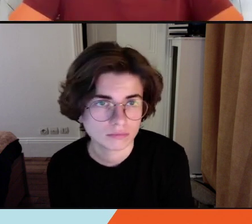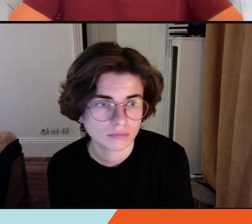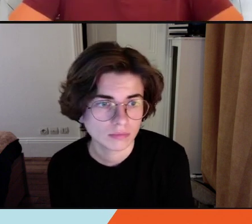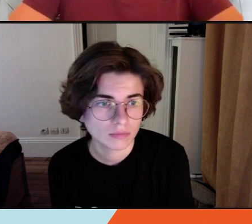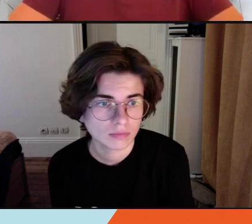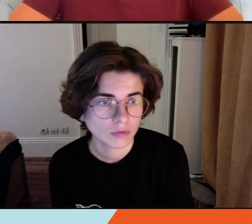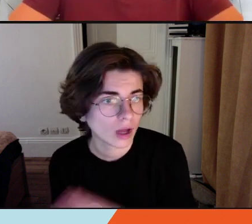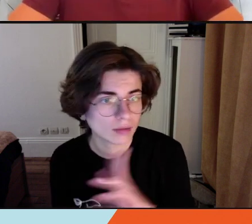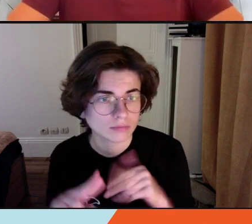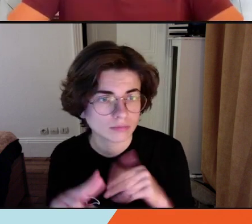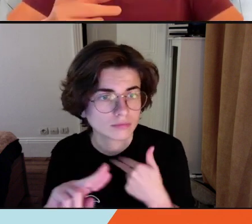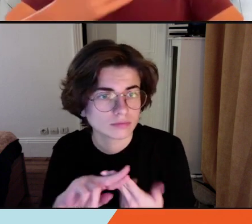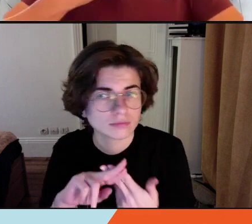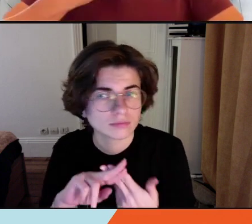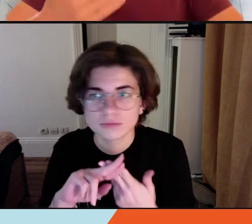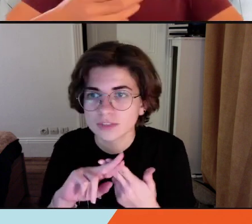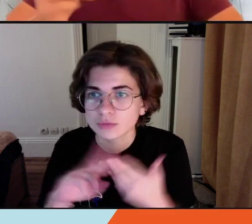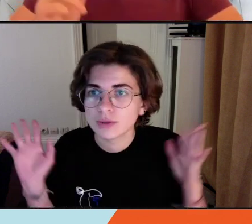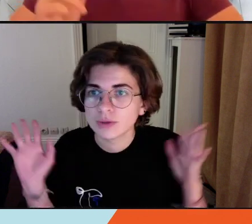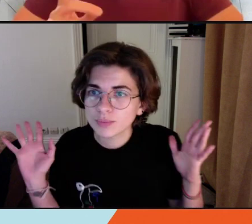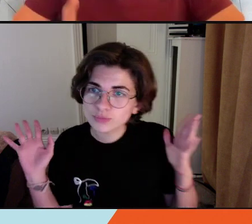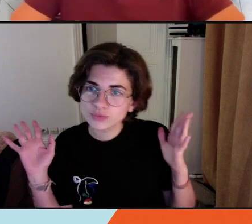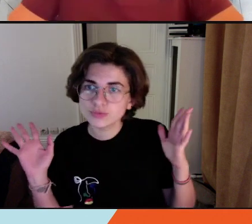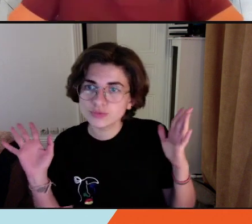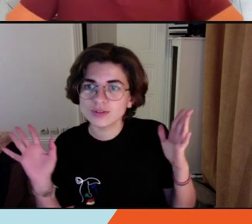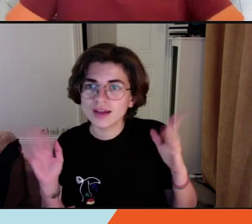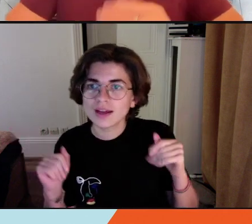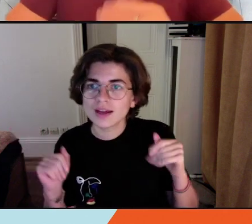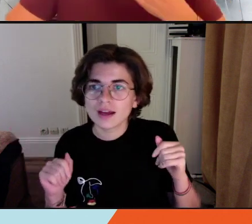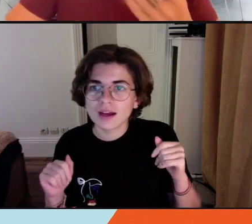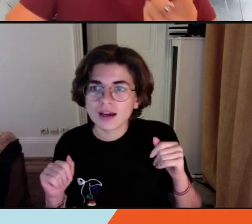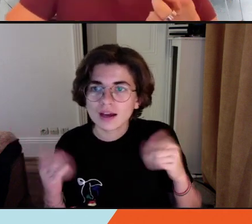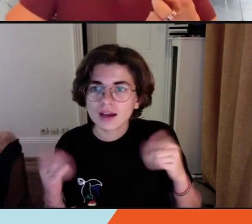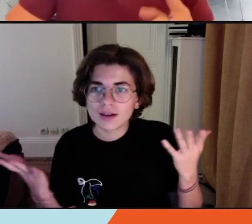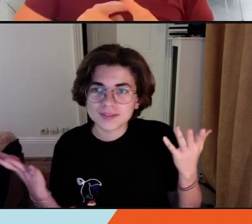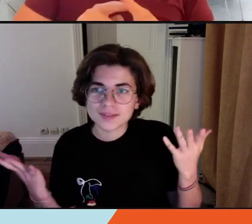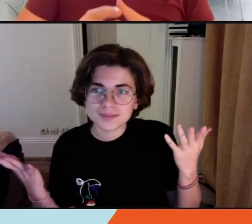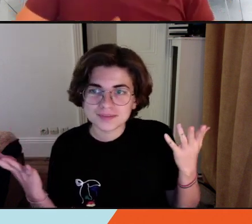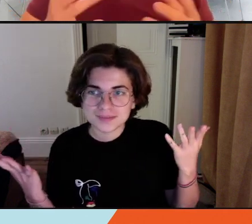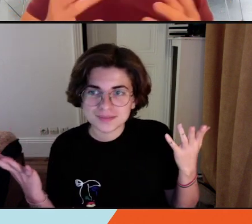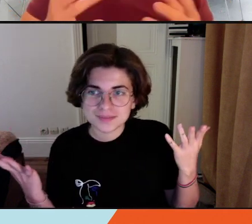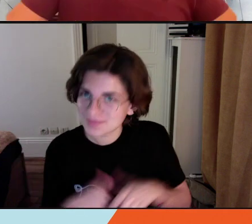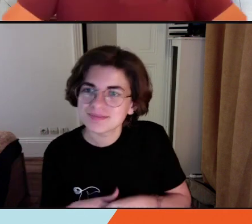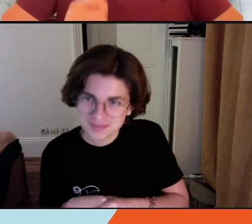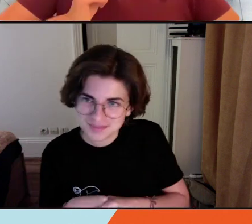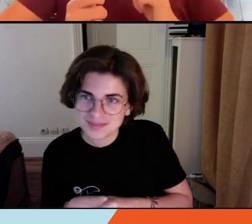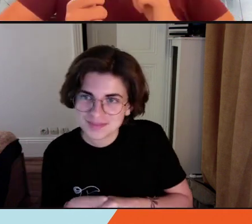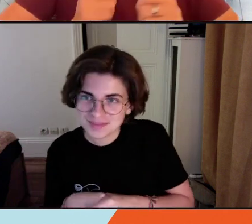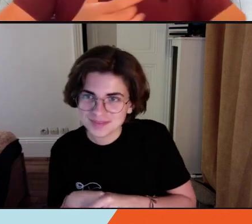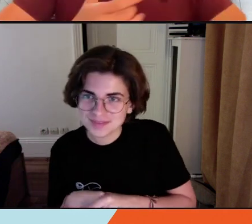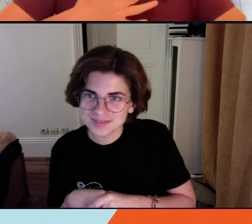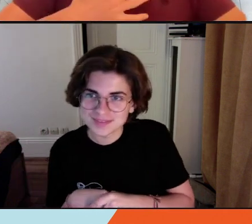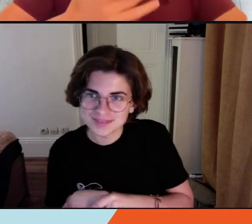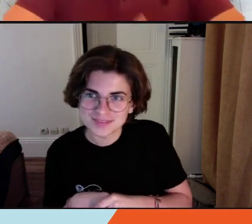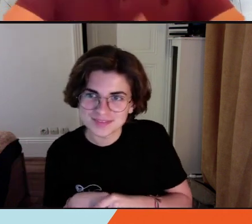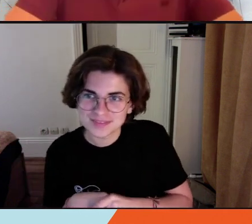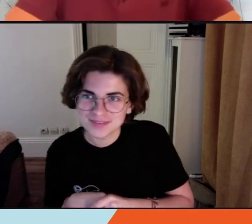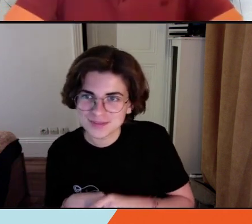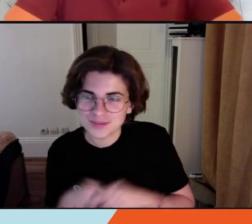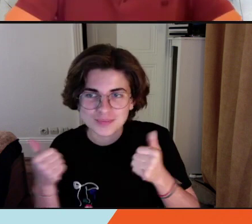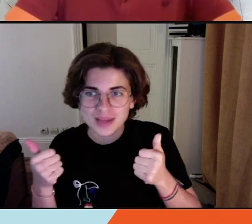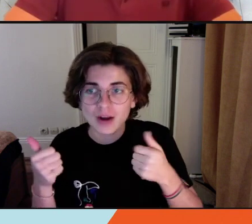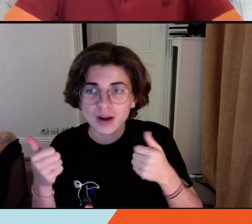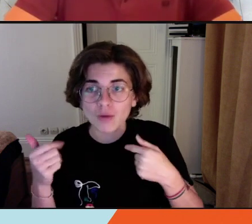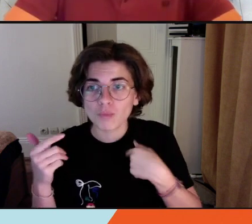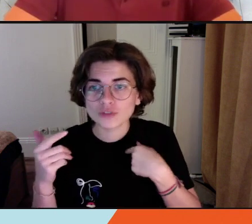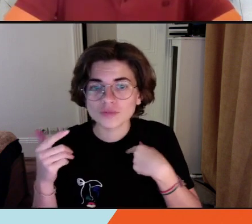Voilà. Ok. Merci à tous. Merci à toi aussi énormément pour la discussion très intéressante. Alors, moi,